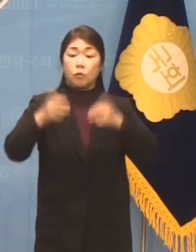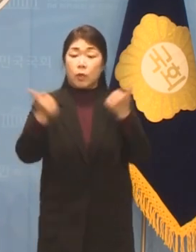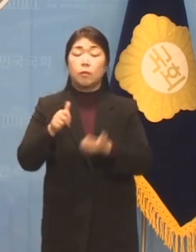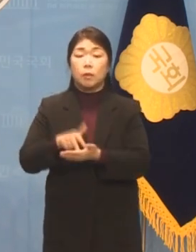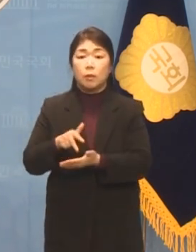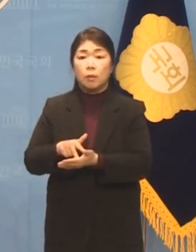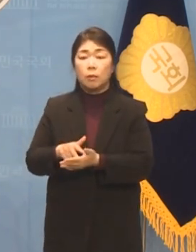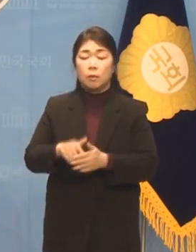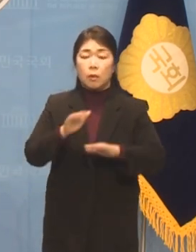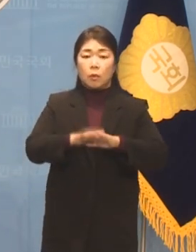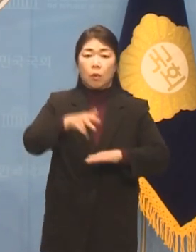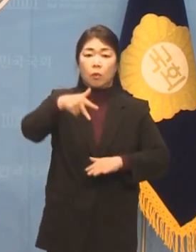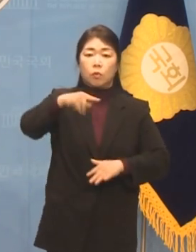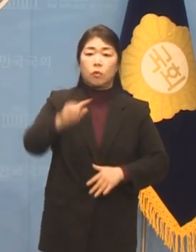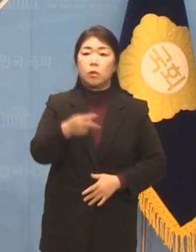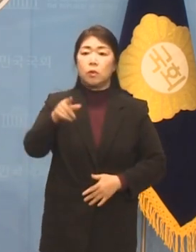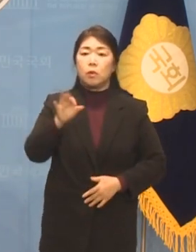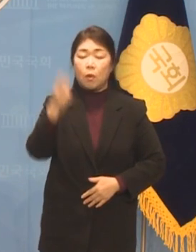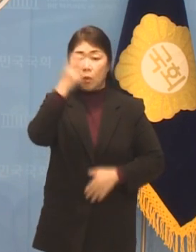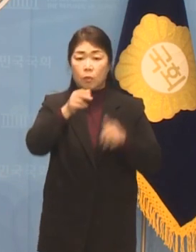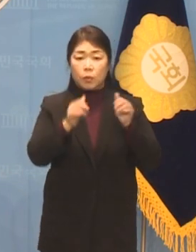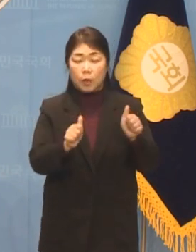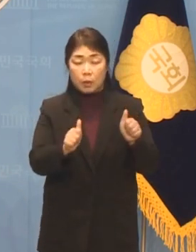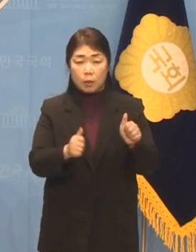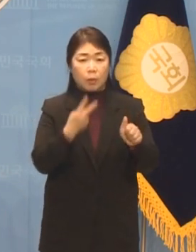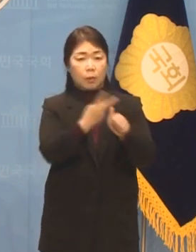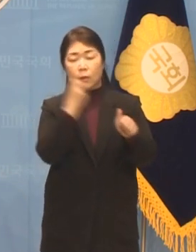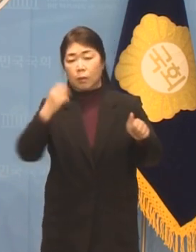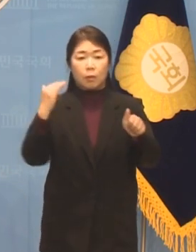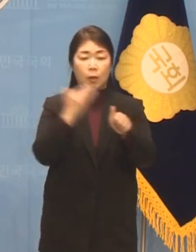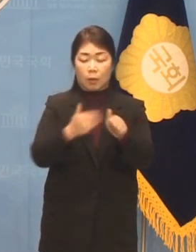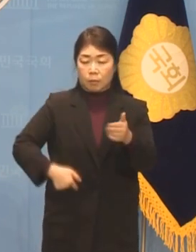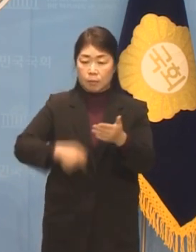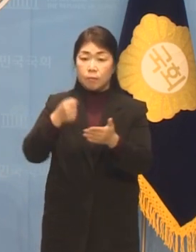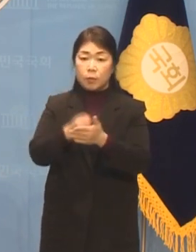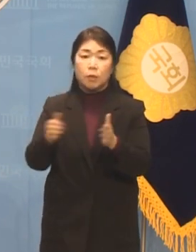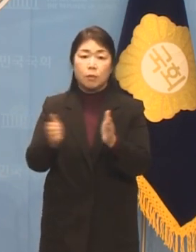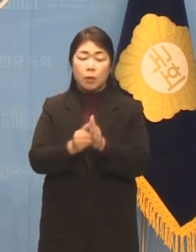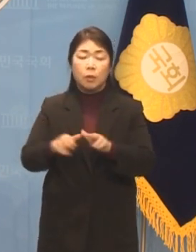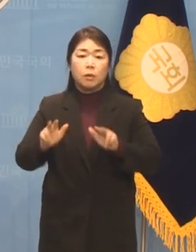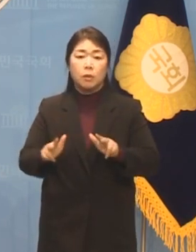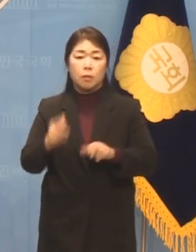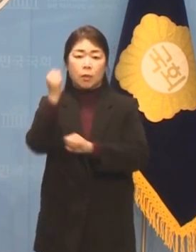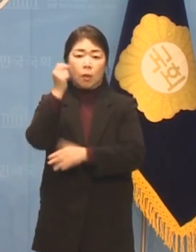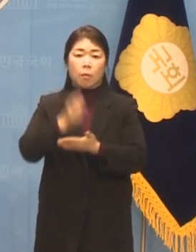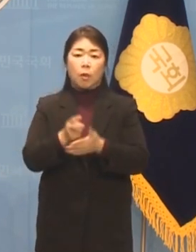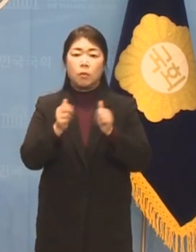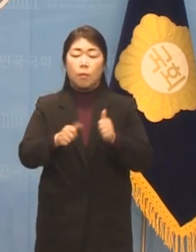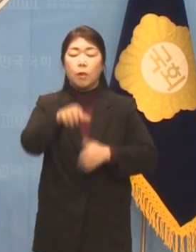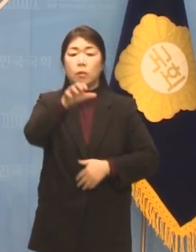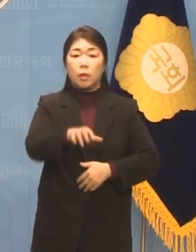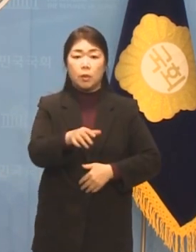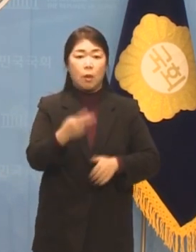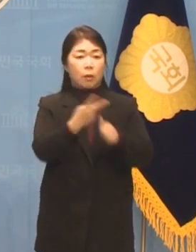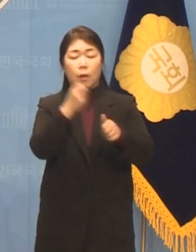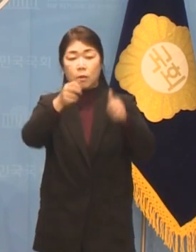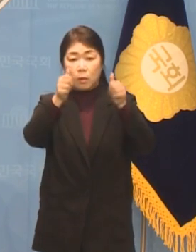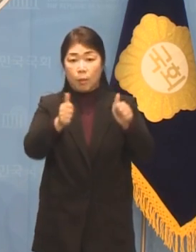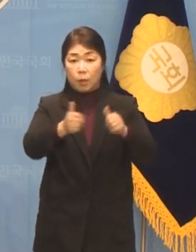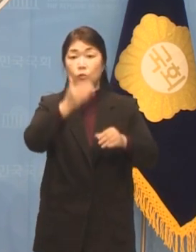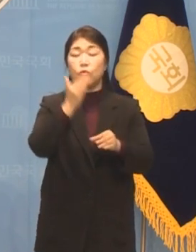국회에서는 손준성 검사에 대해서 탄핵을 의결해서 현재 헌법재판소에서 탄핵 재판이